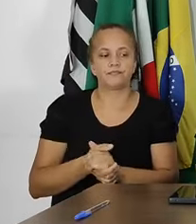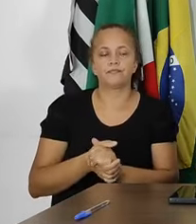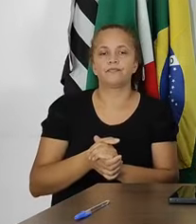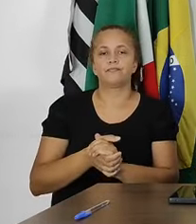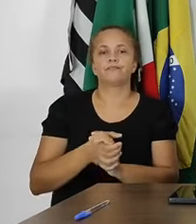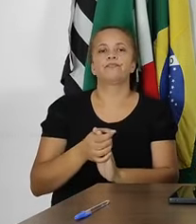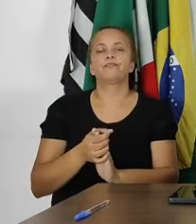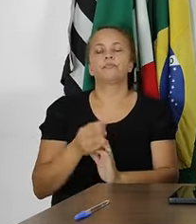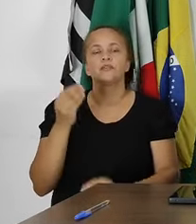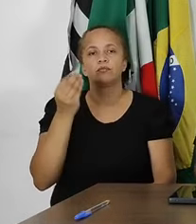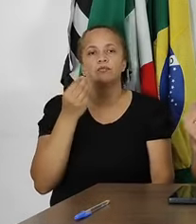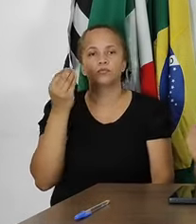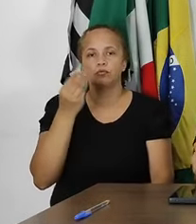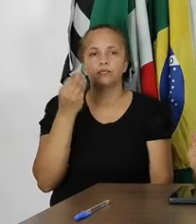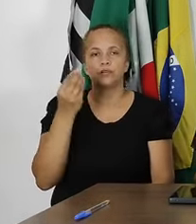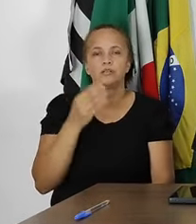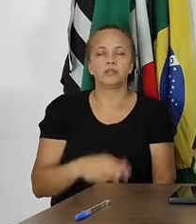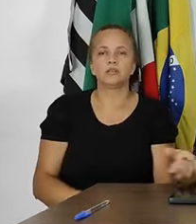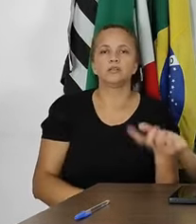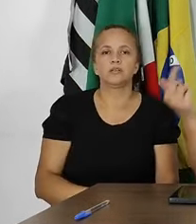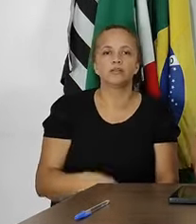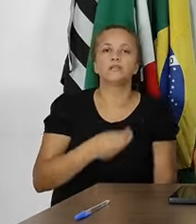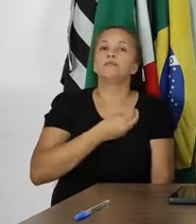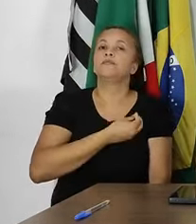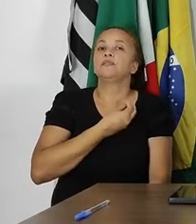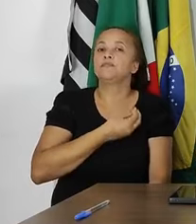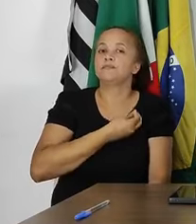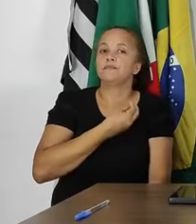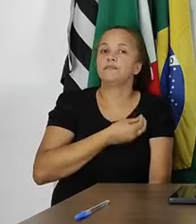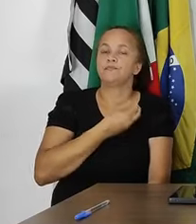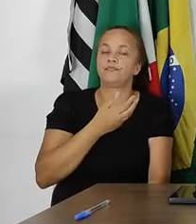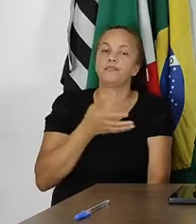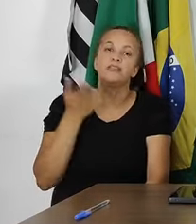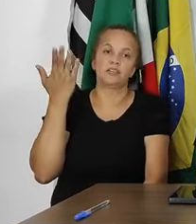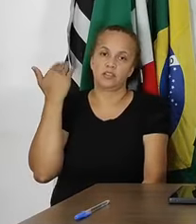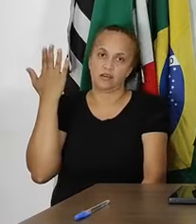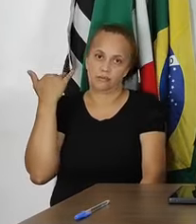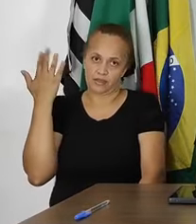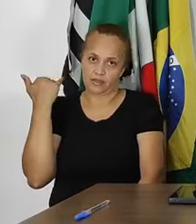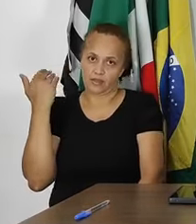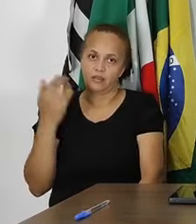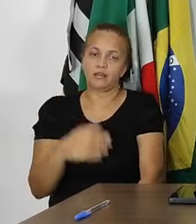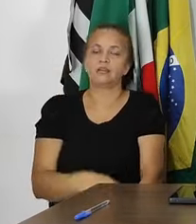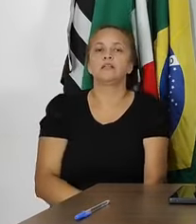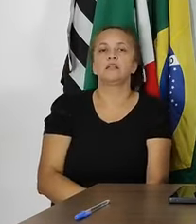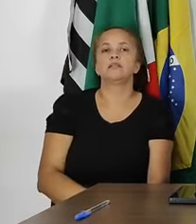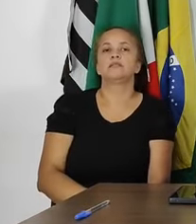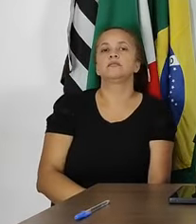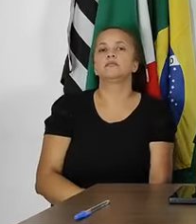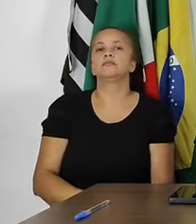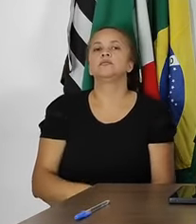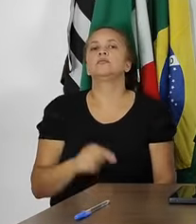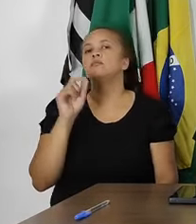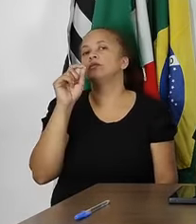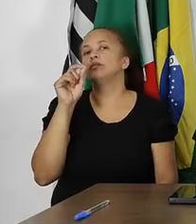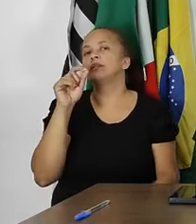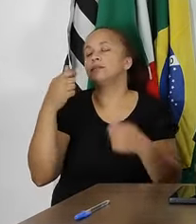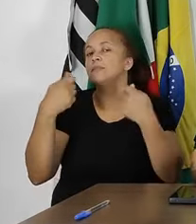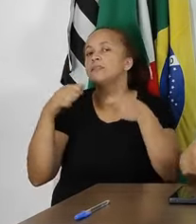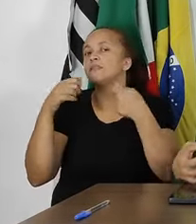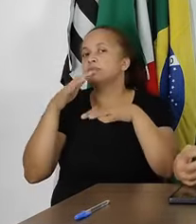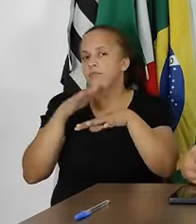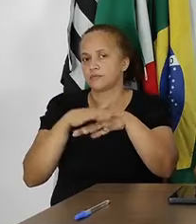passado, no sentido de que quanto à vida passada que nós tínhamos antes de Cristo, nós devemos fazer o que agora? Vos